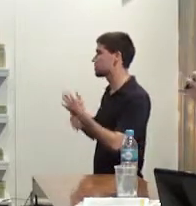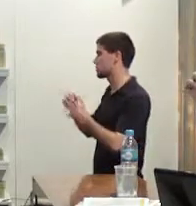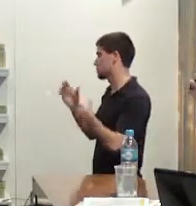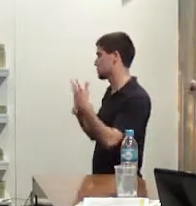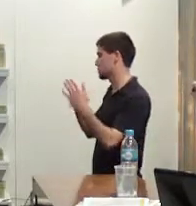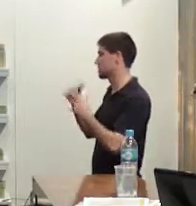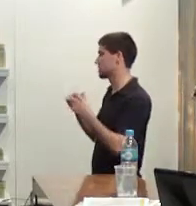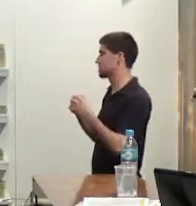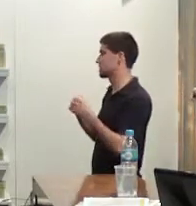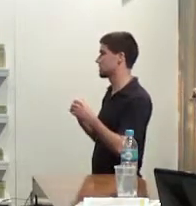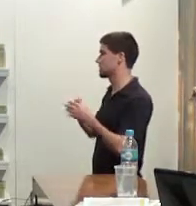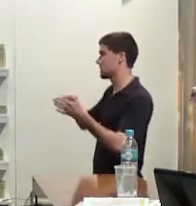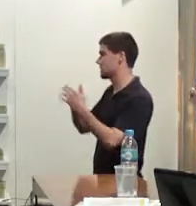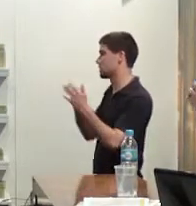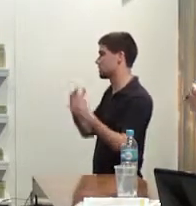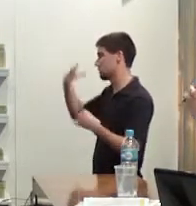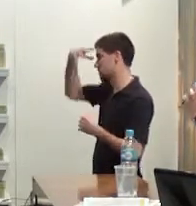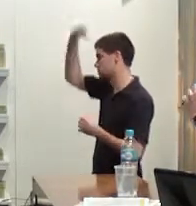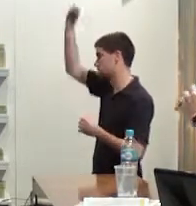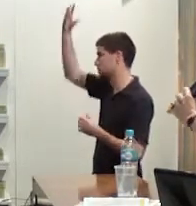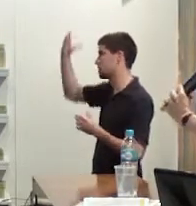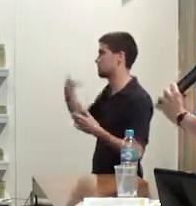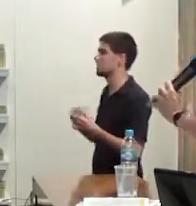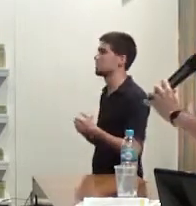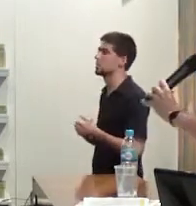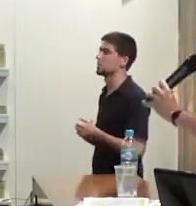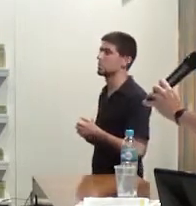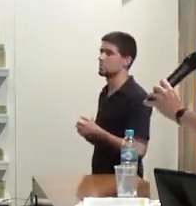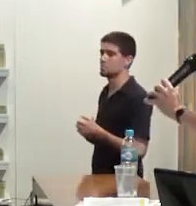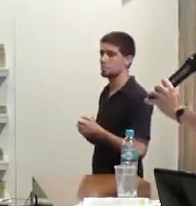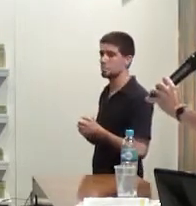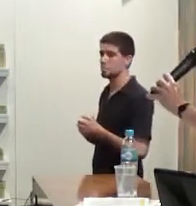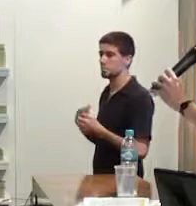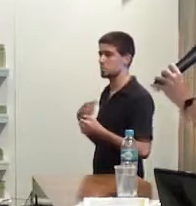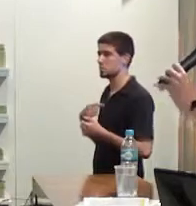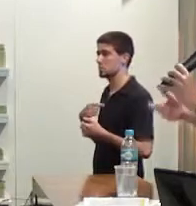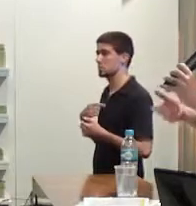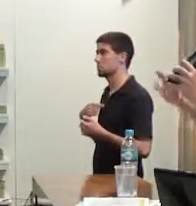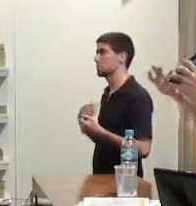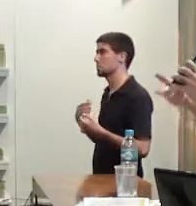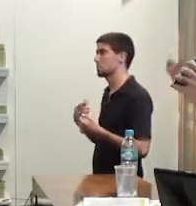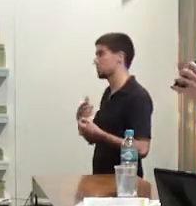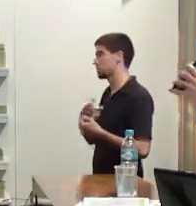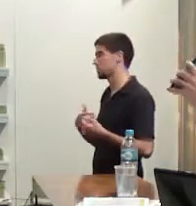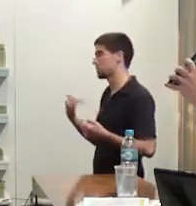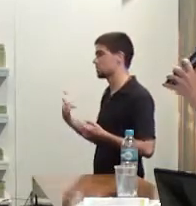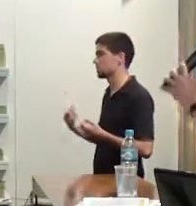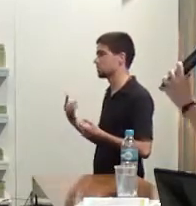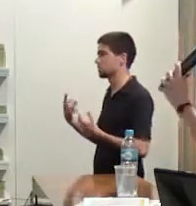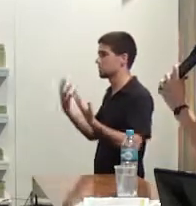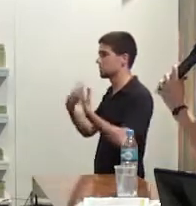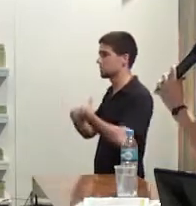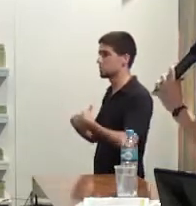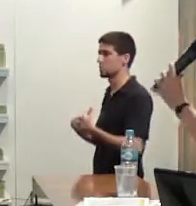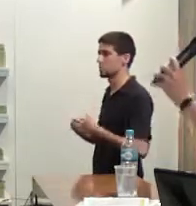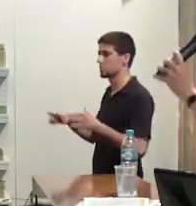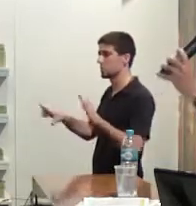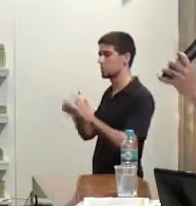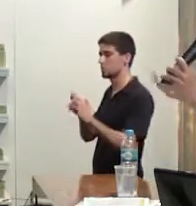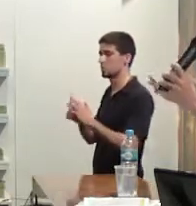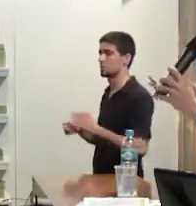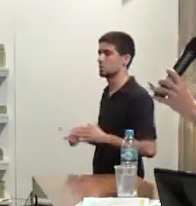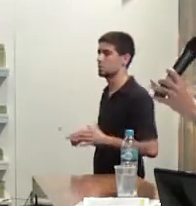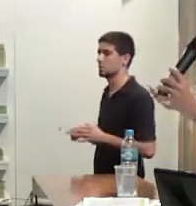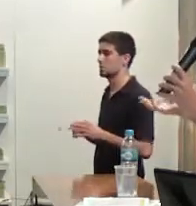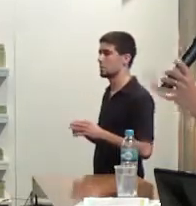estas piezas históricas. El sentido de nuestro proyecto de ley no es simplemente meter estos vagones Brugeois históricos